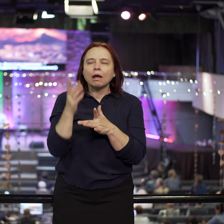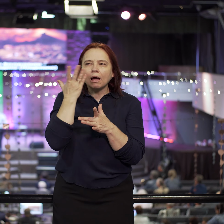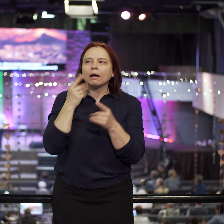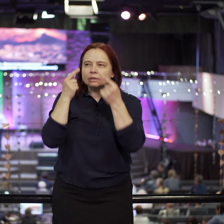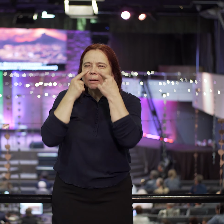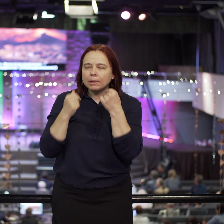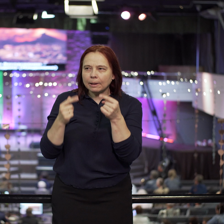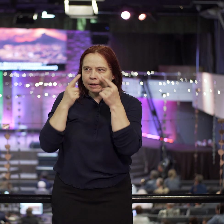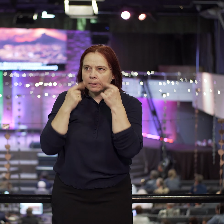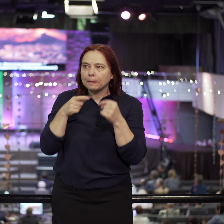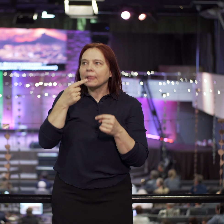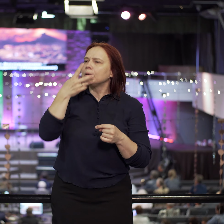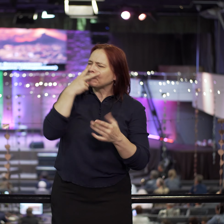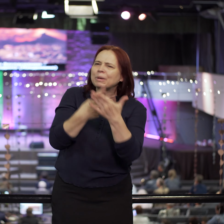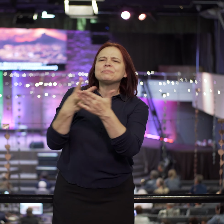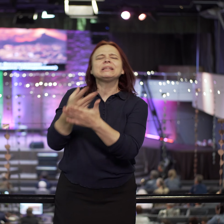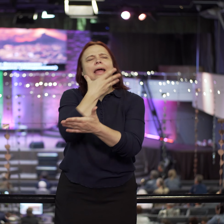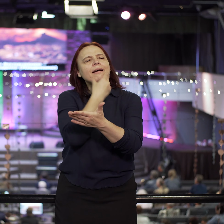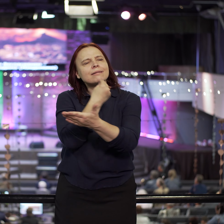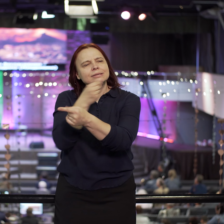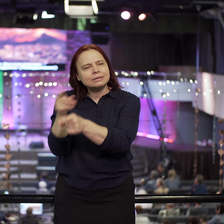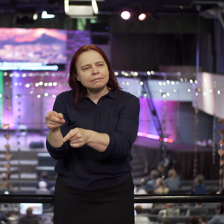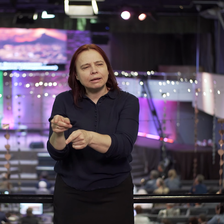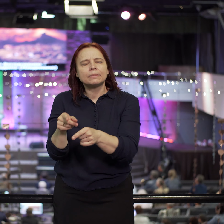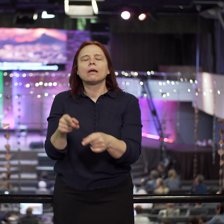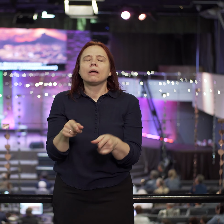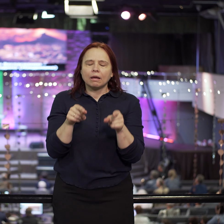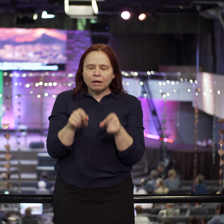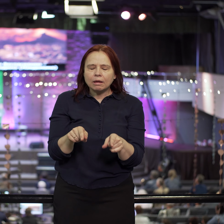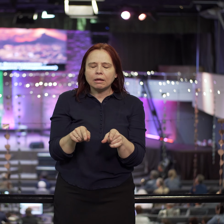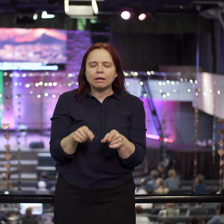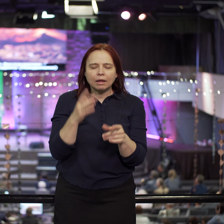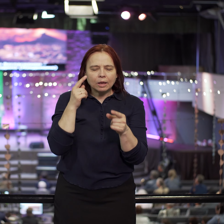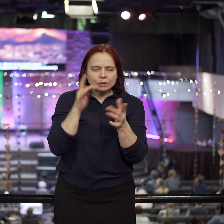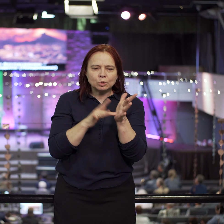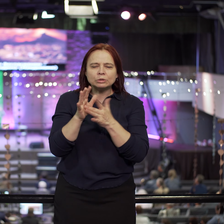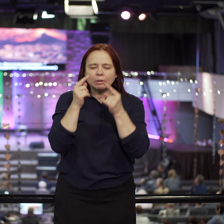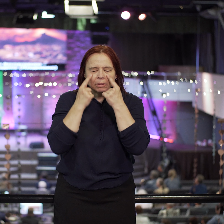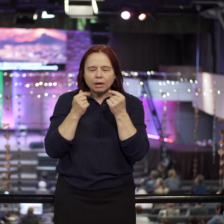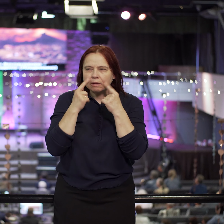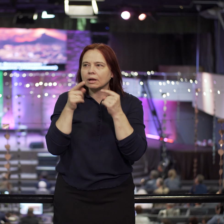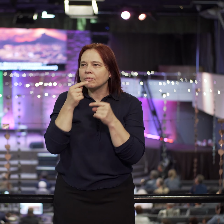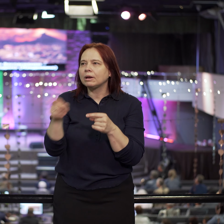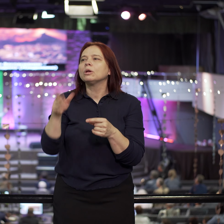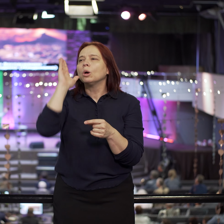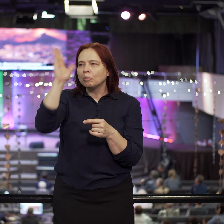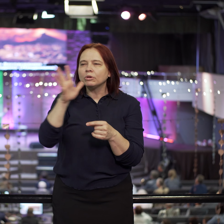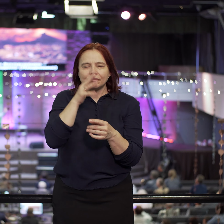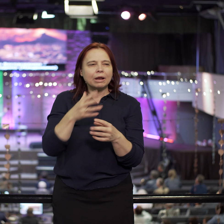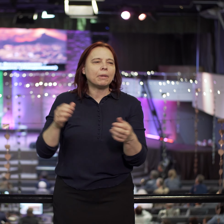Три богатых человека. Одного звали Нагдимон бен Гурион, это наш Никодим. Никодим – это